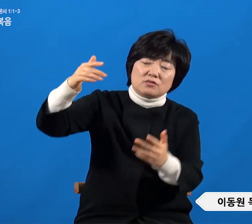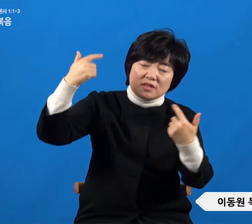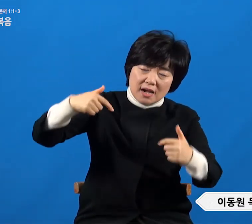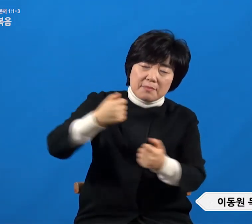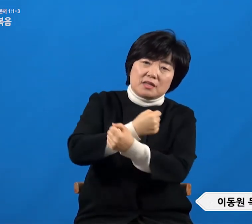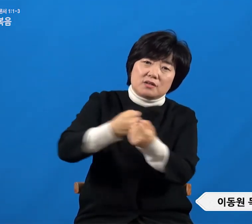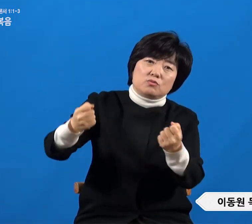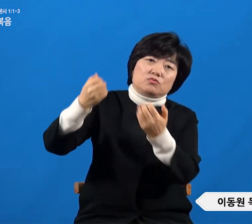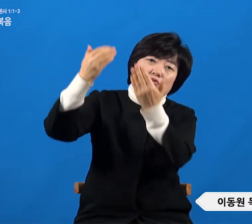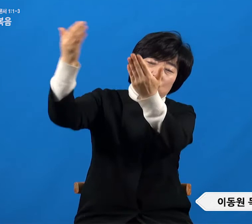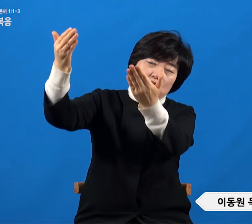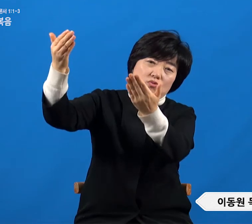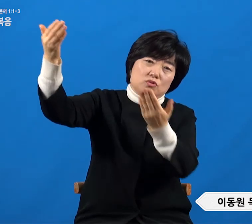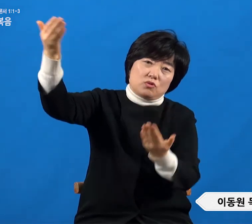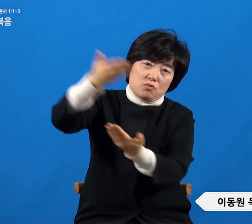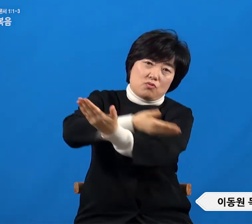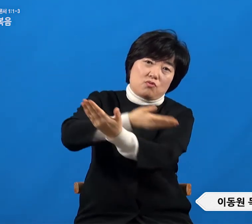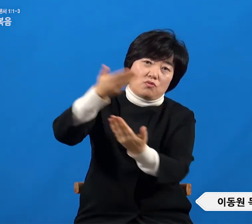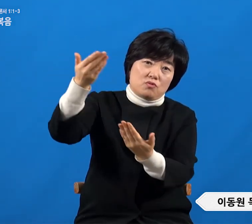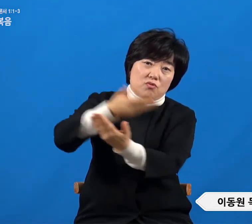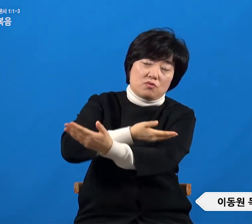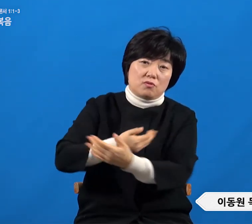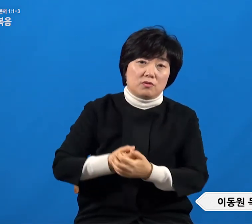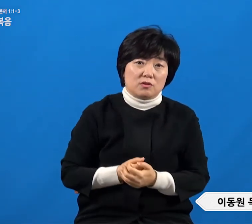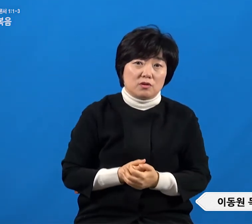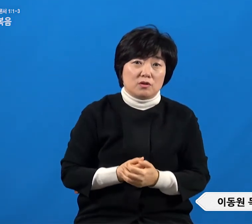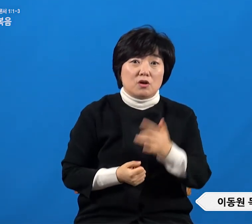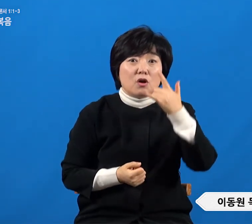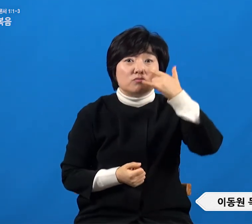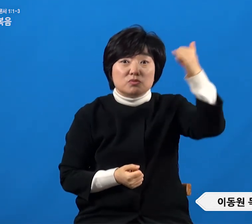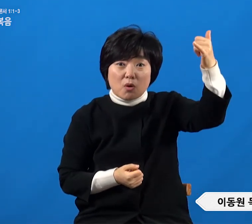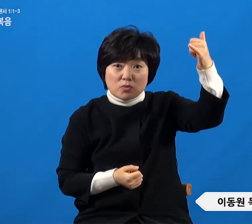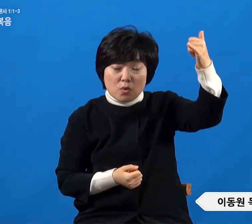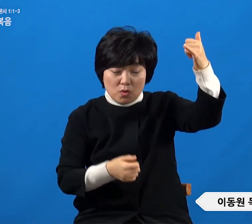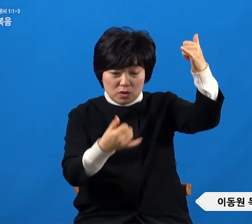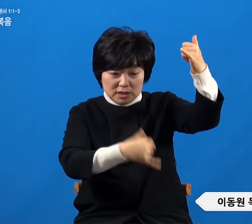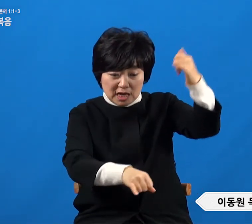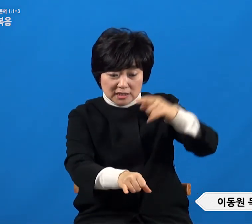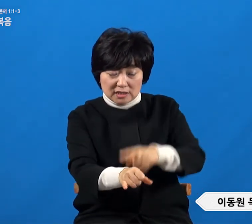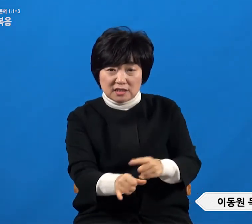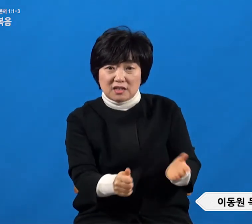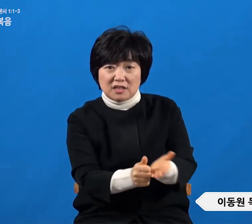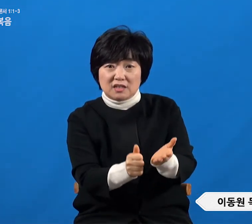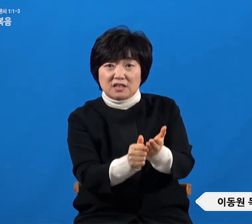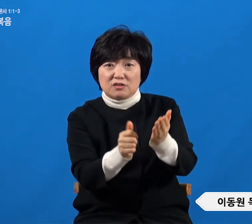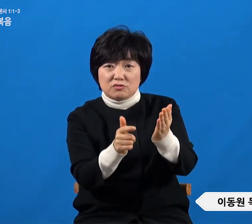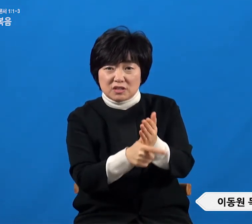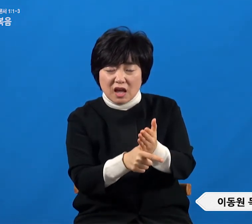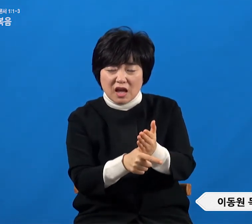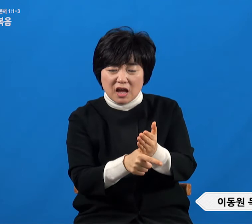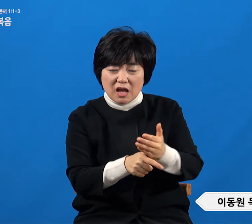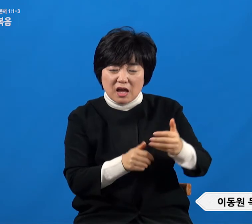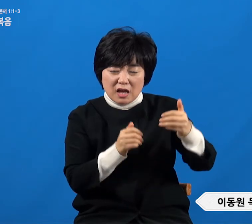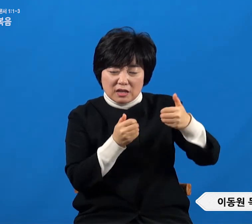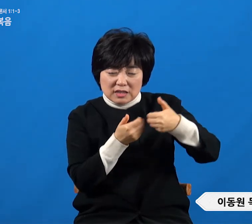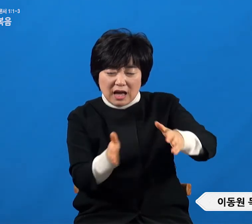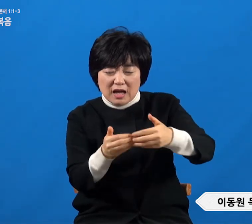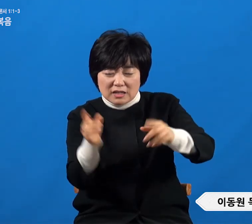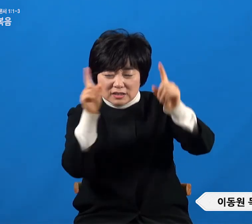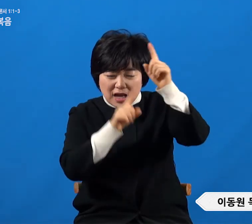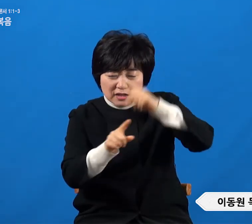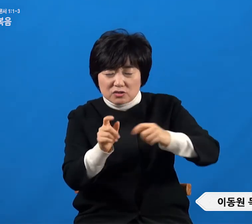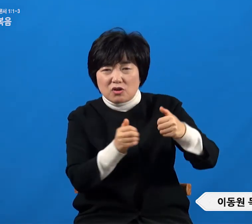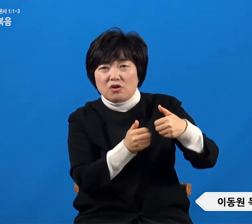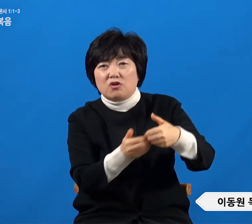용서가 필요합니다. 여러분, 우리 부모도 자식들 기르면서 우리도 모르게 자식들에게 상처를 많이 주어요.